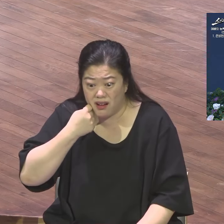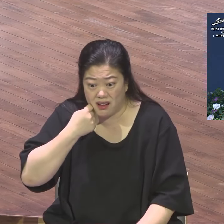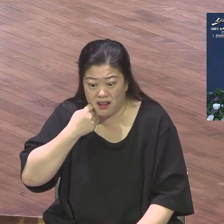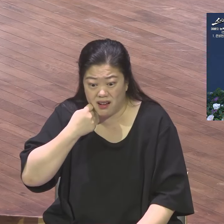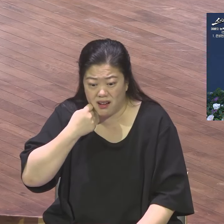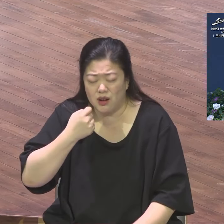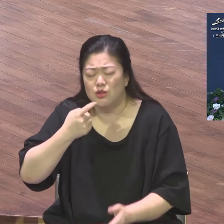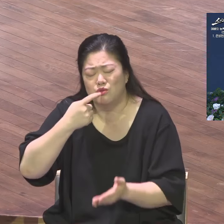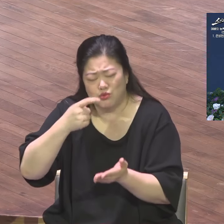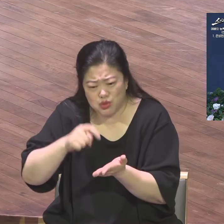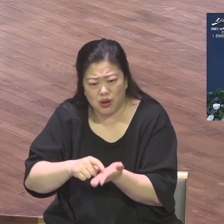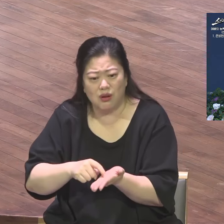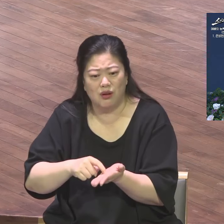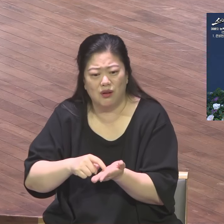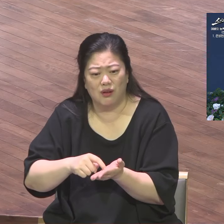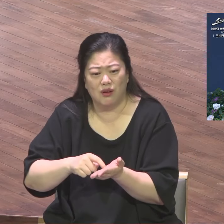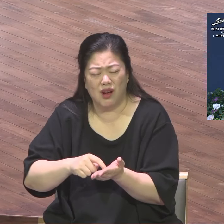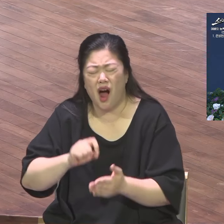생각이 바뀌는 게 중요해요.